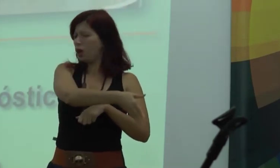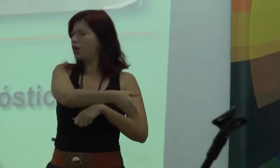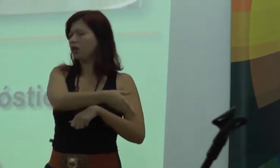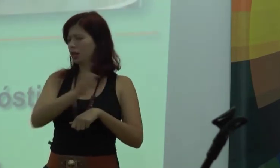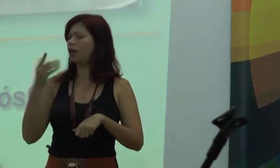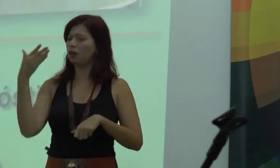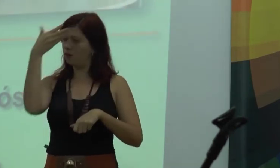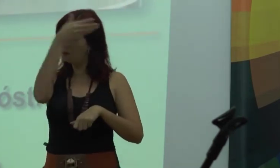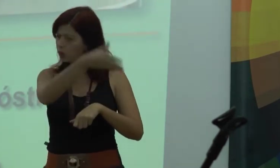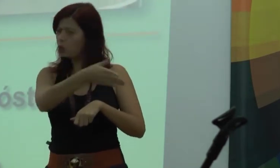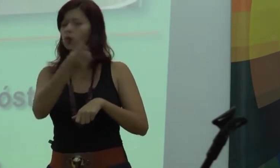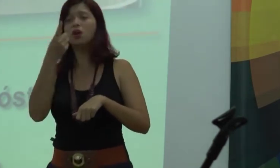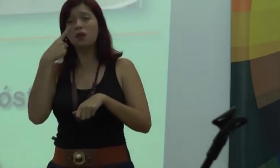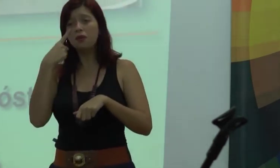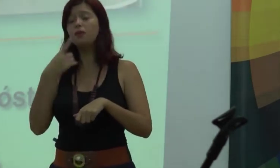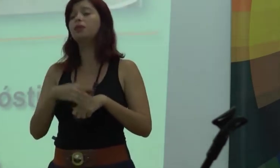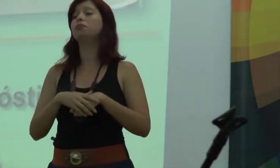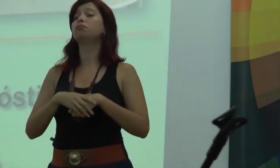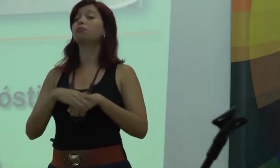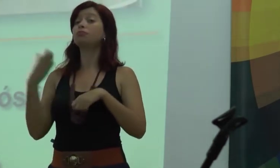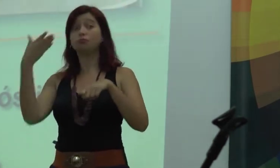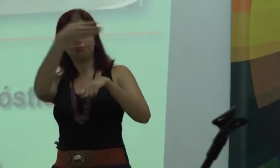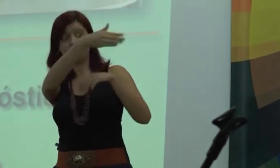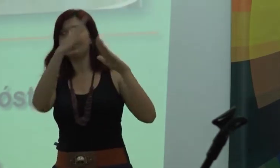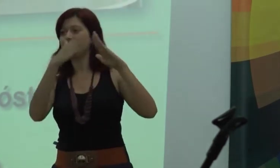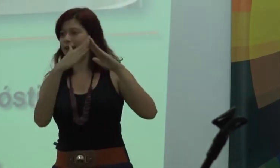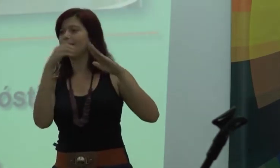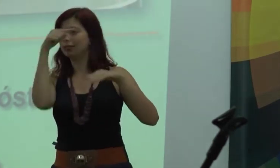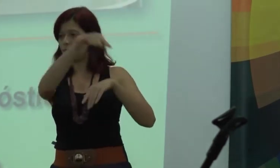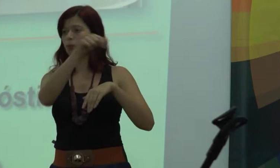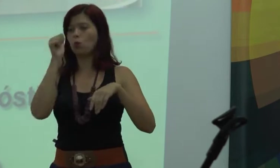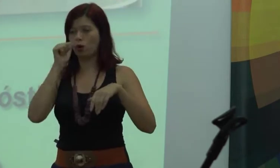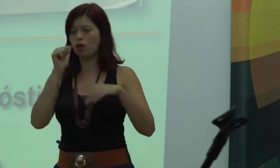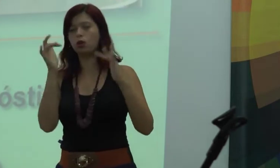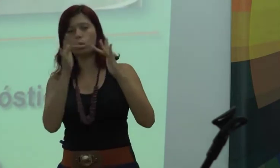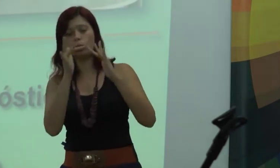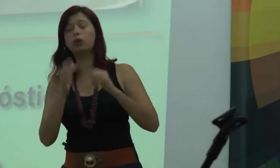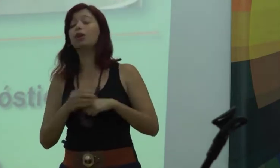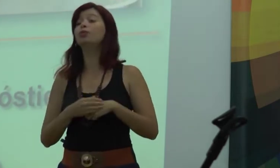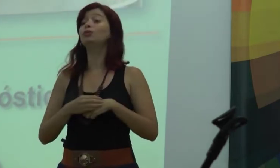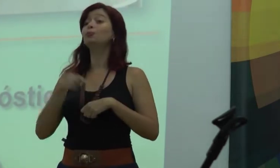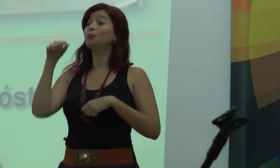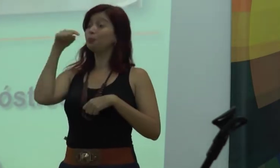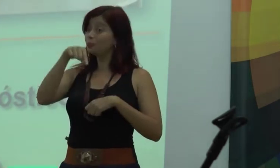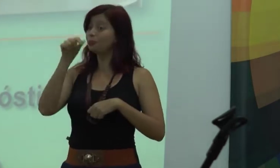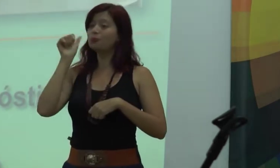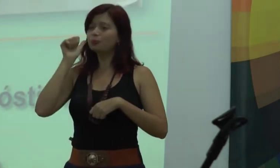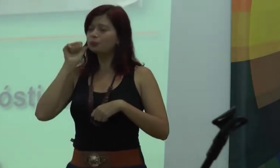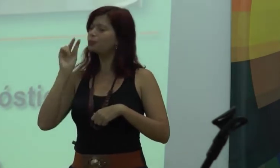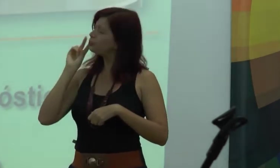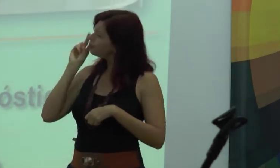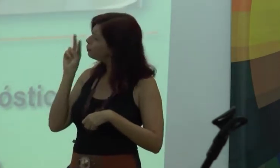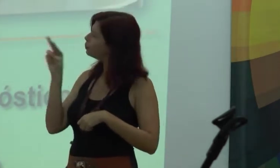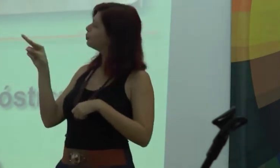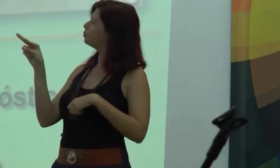se incentivou, ficou incentivado a participar dessas reuniões na casa dessa mulher que era